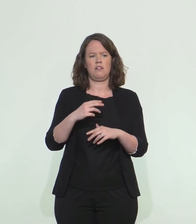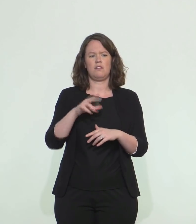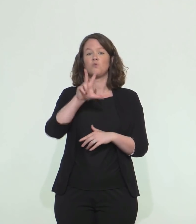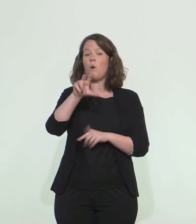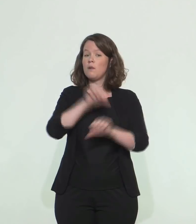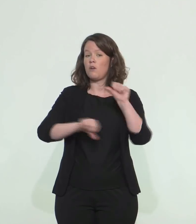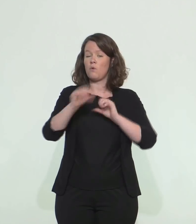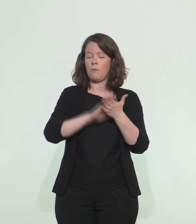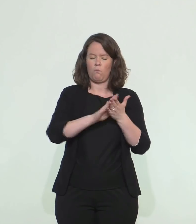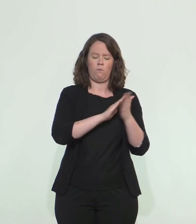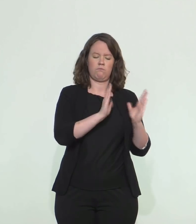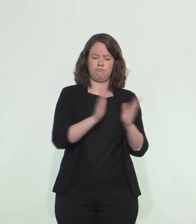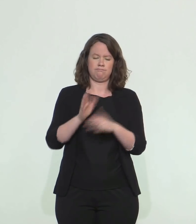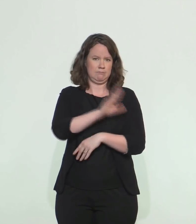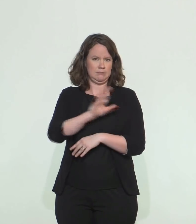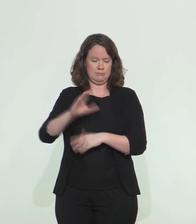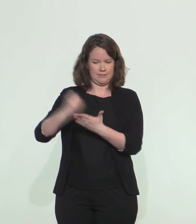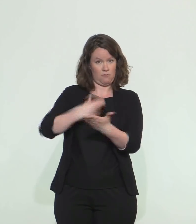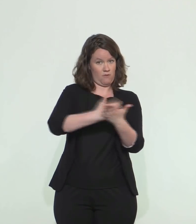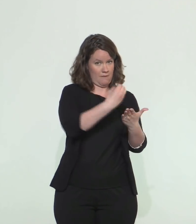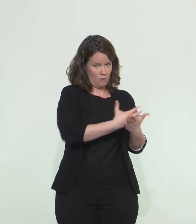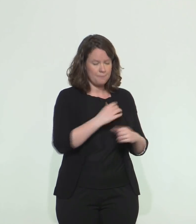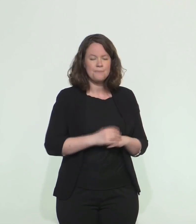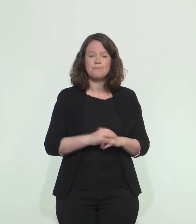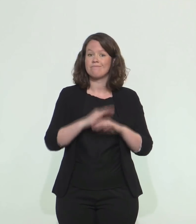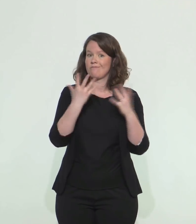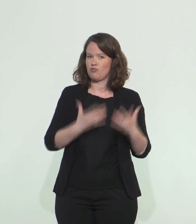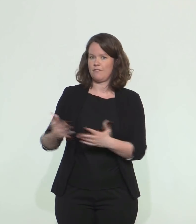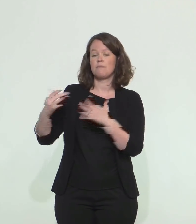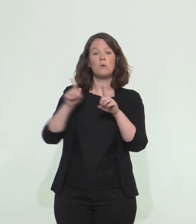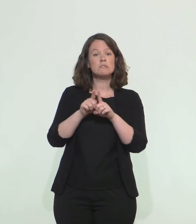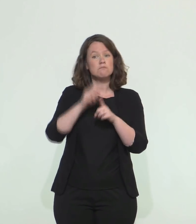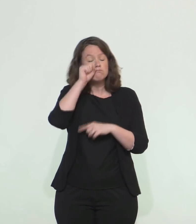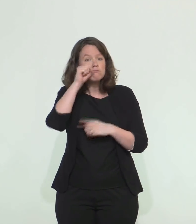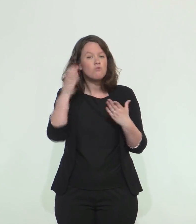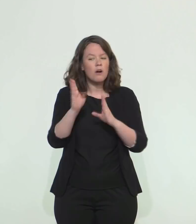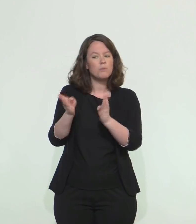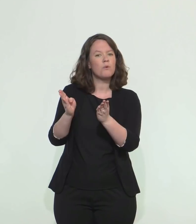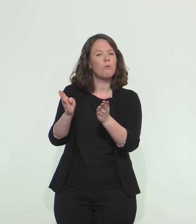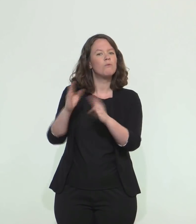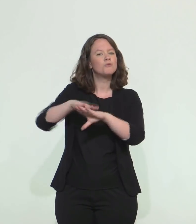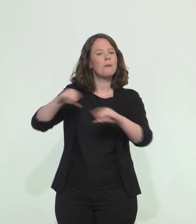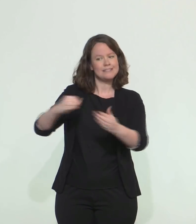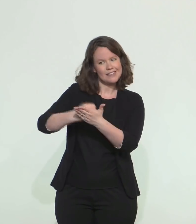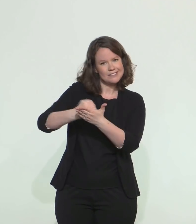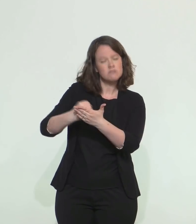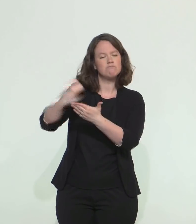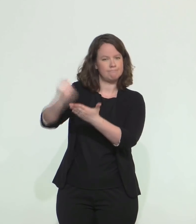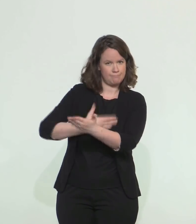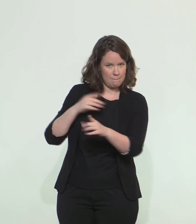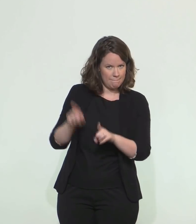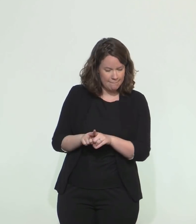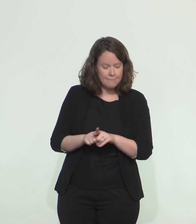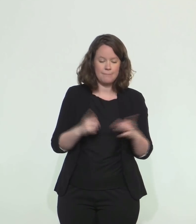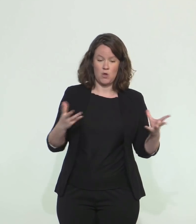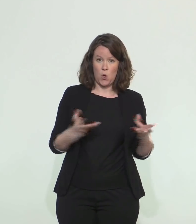hospitalière. Nous avons de notre côté, par les hôpitaux, l'ensemble des tests effectués par les établissements hospitaliers. Et nous aurons,